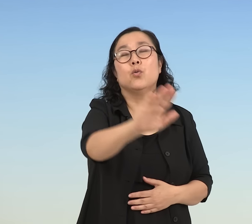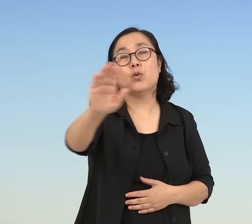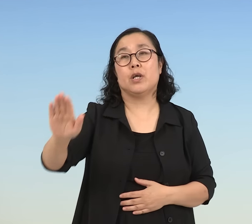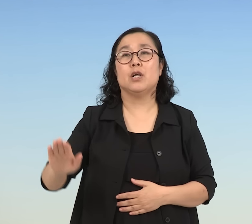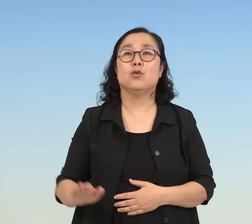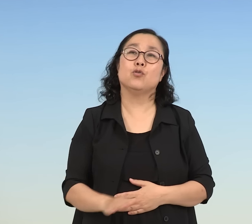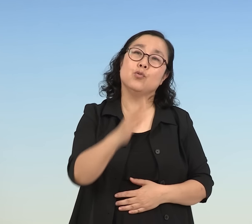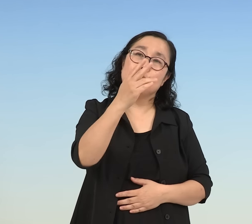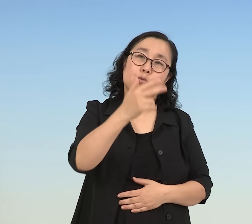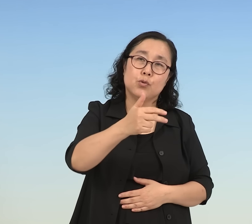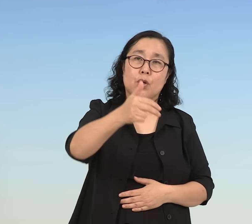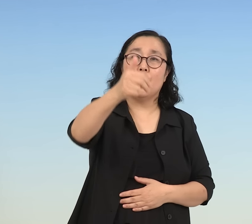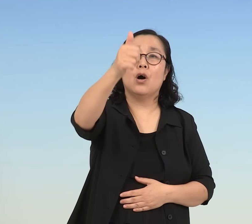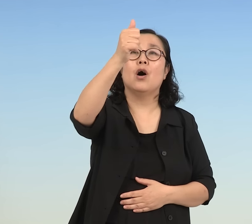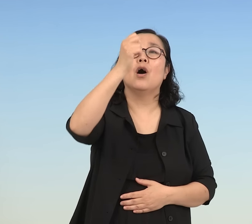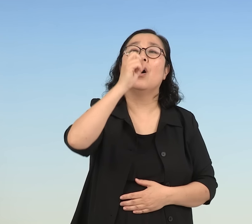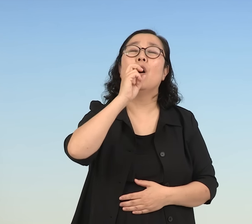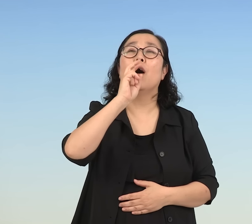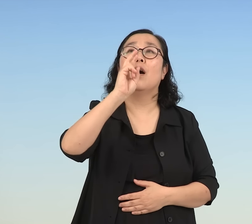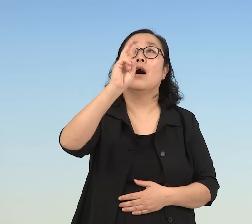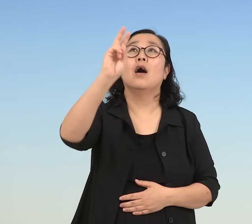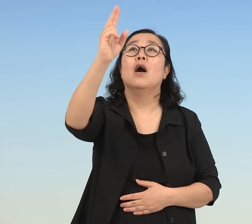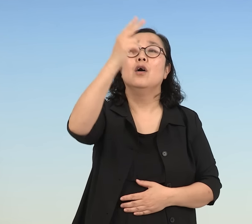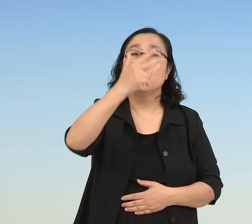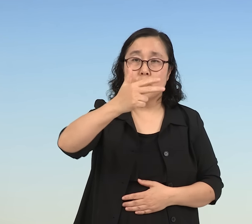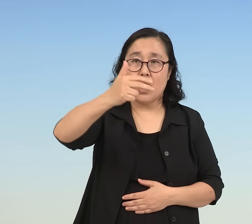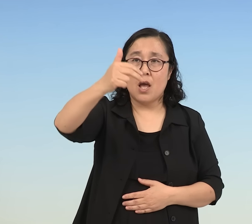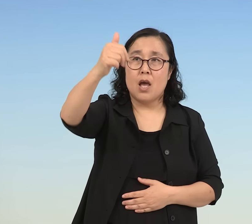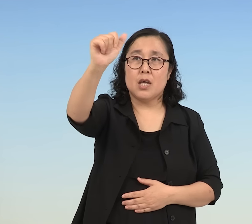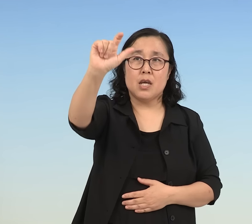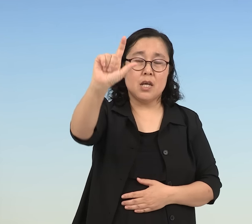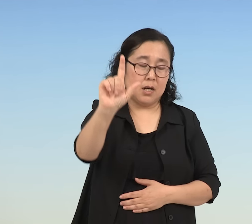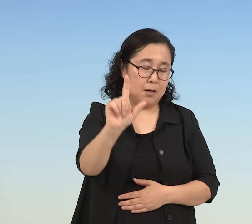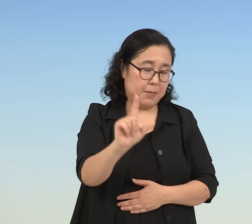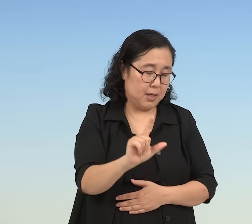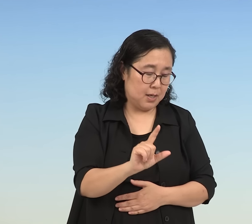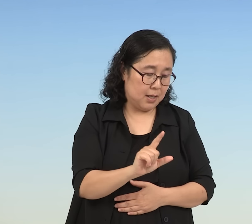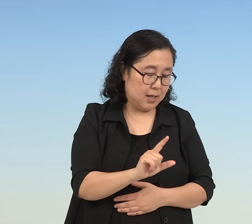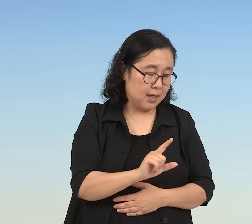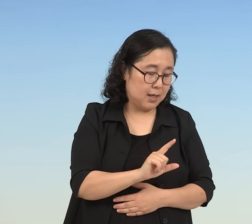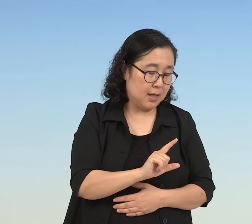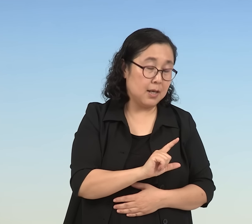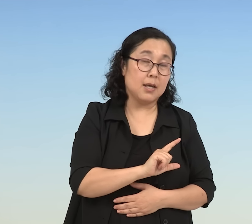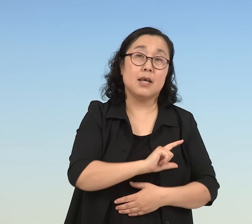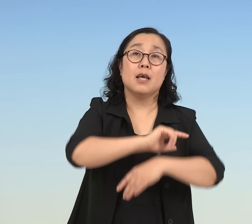여호와 우리 주여, 주의 이름이 온 땅에